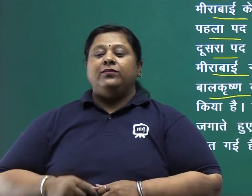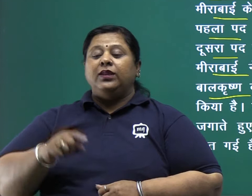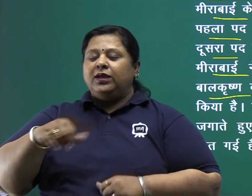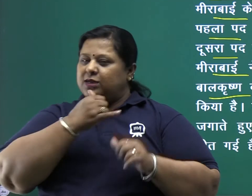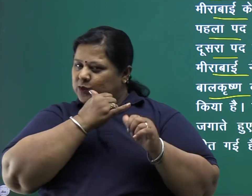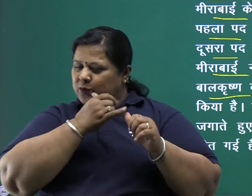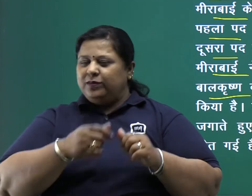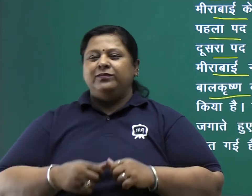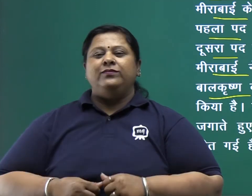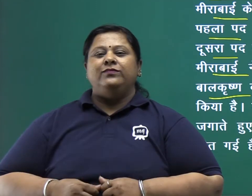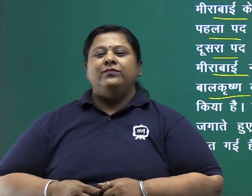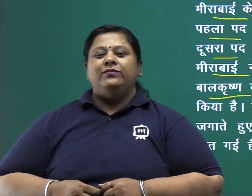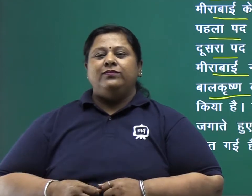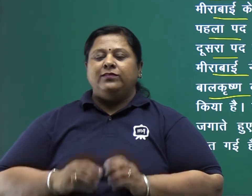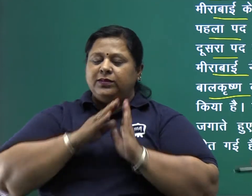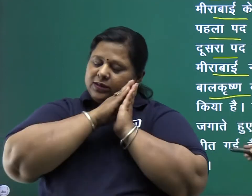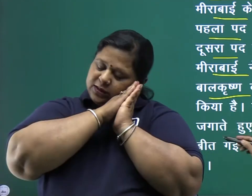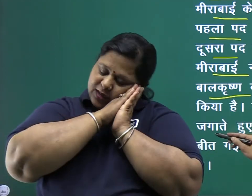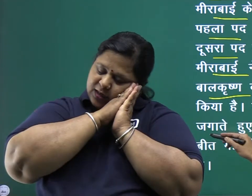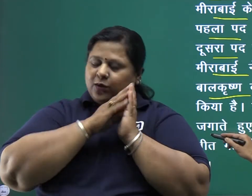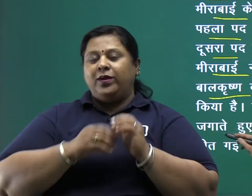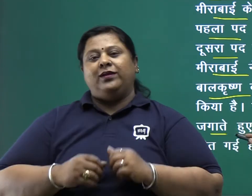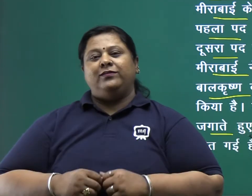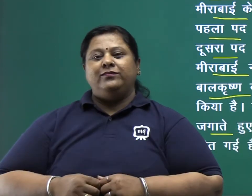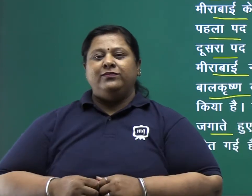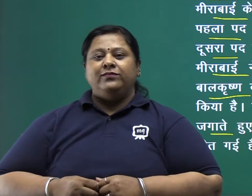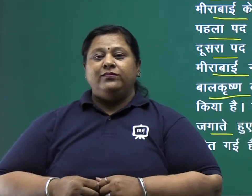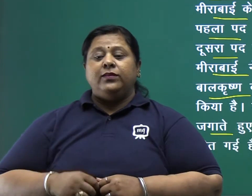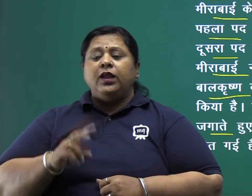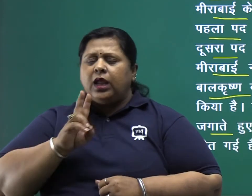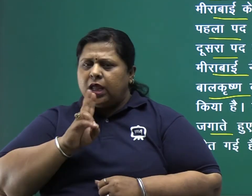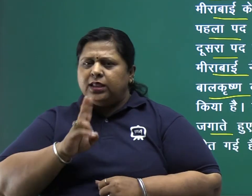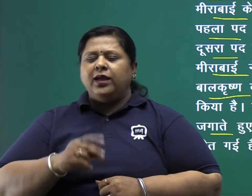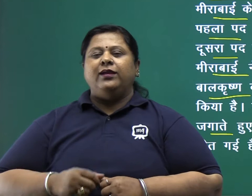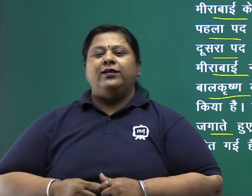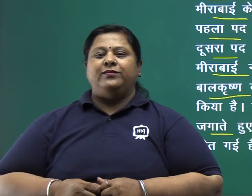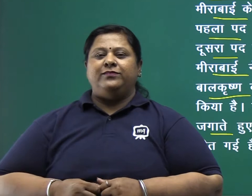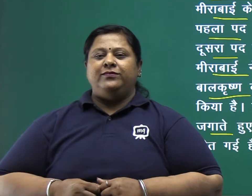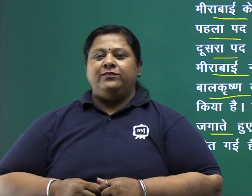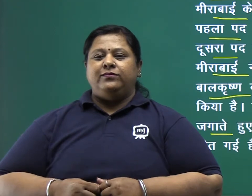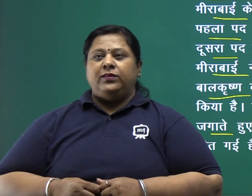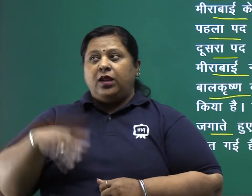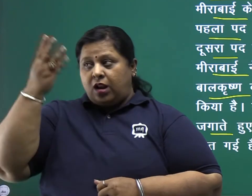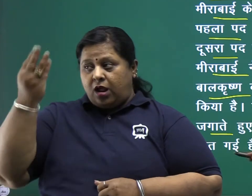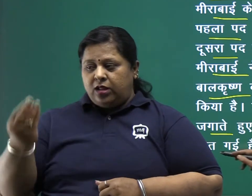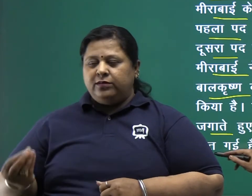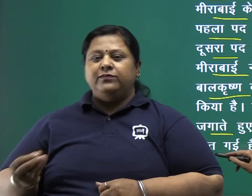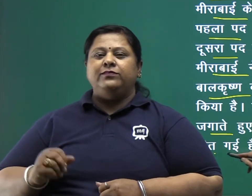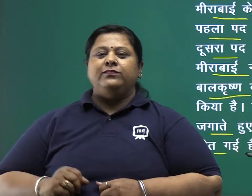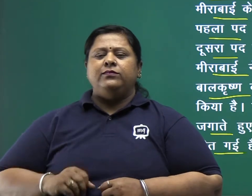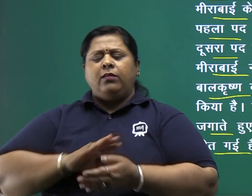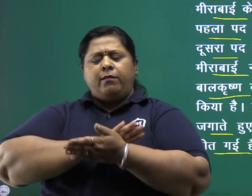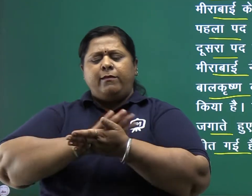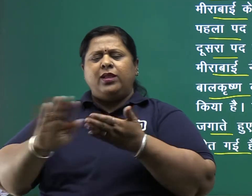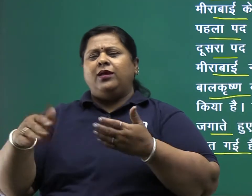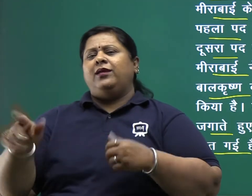कृष्ण को जगाते हुए कहती हैं कि रात